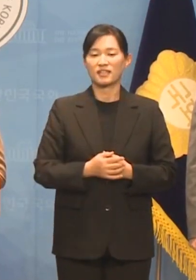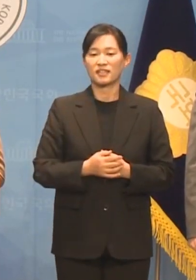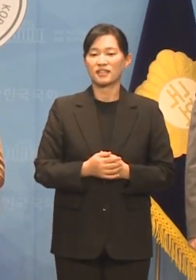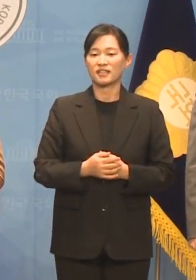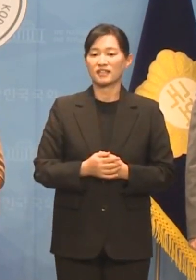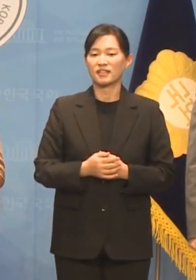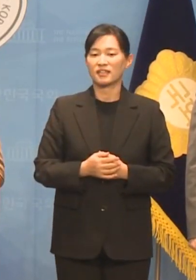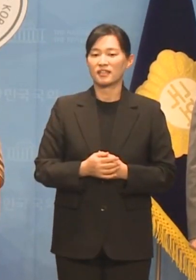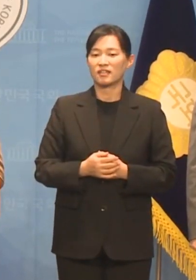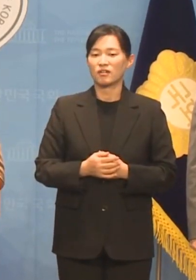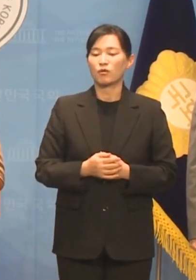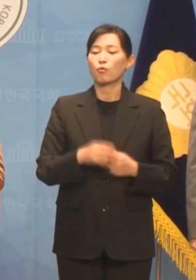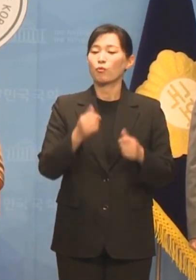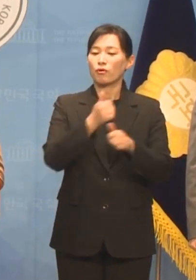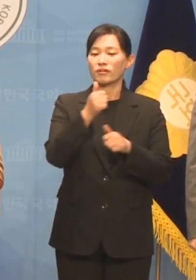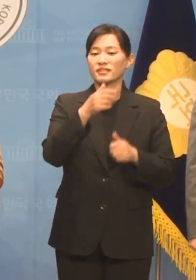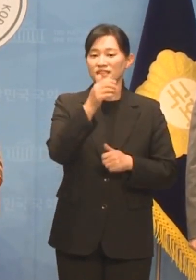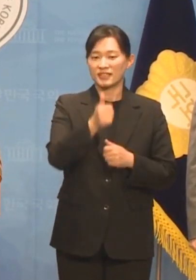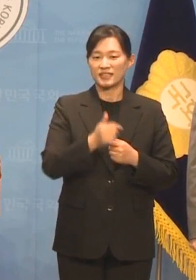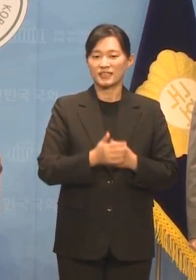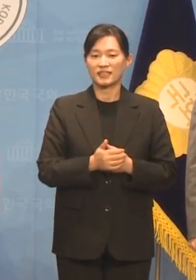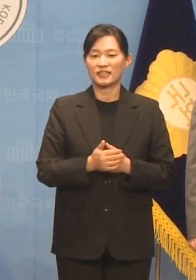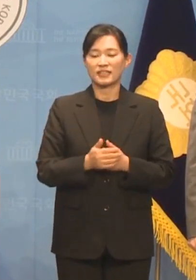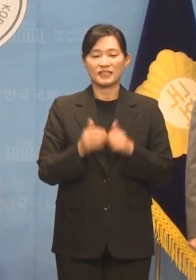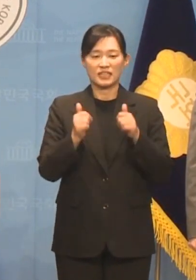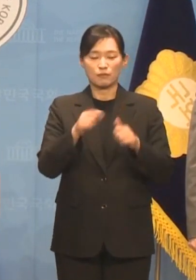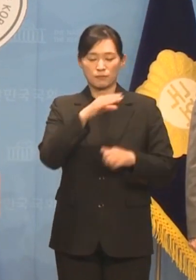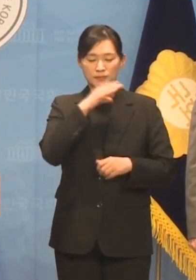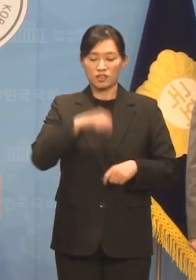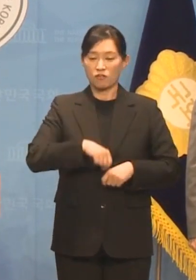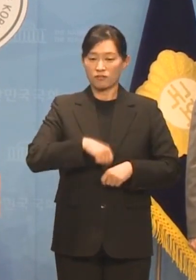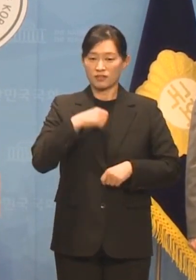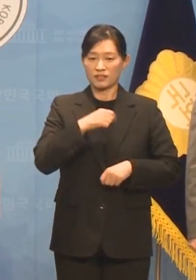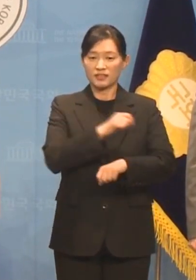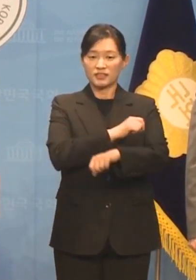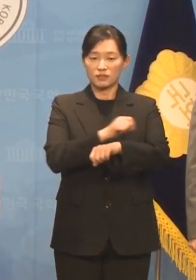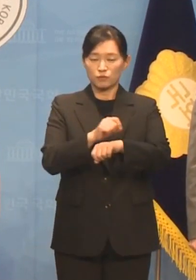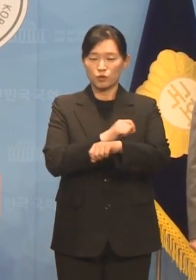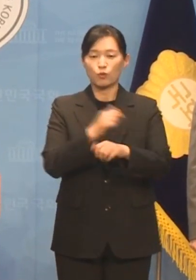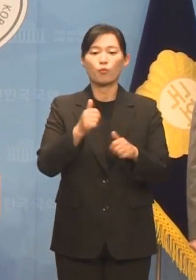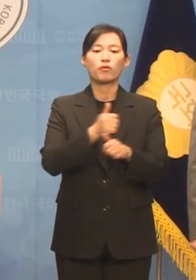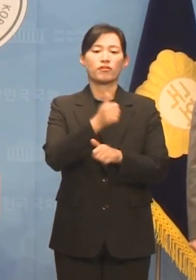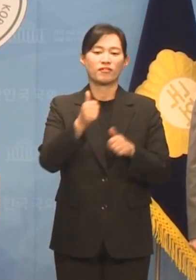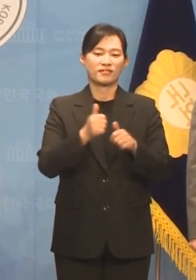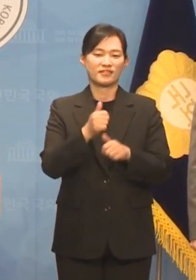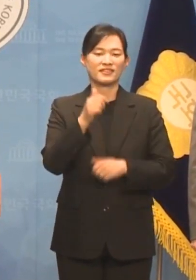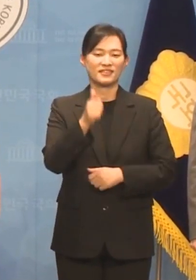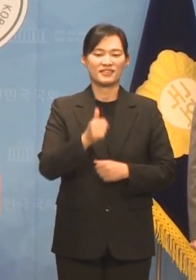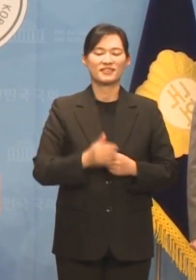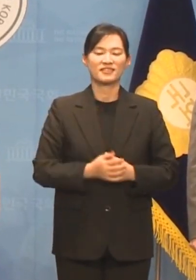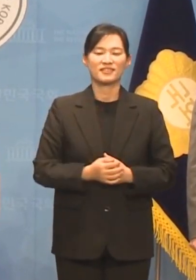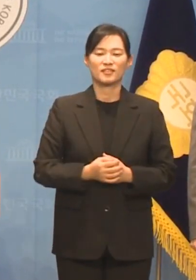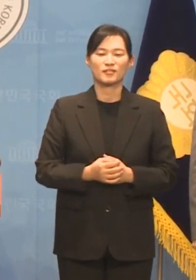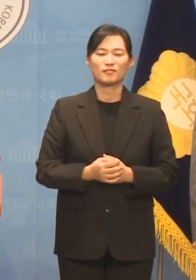가방이 위원장님이시자 사법정의 특위의 그냥 위원이십니다.